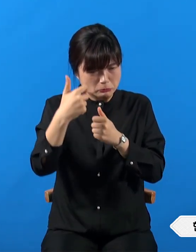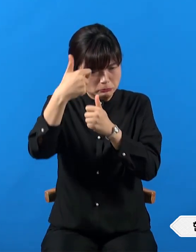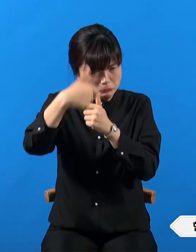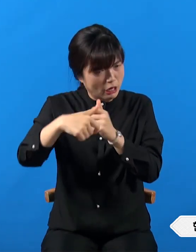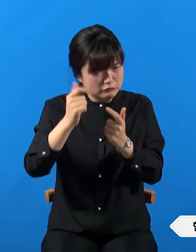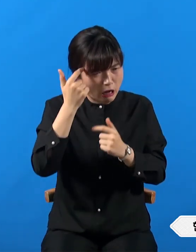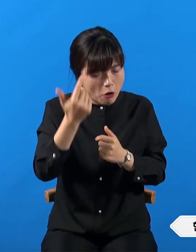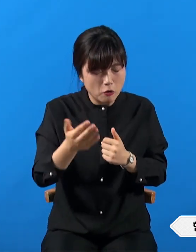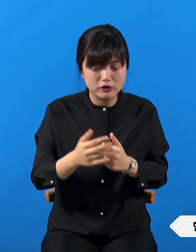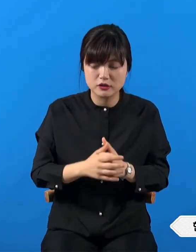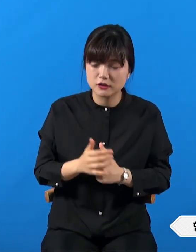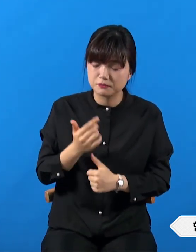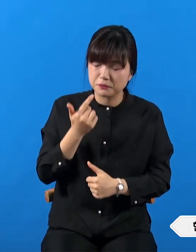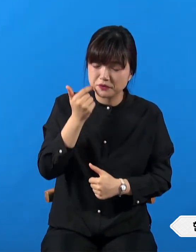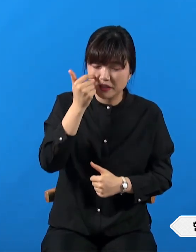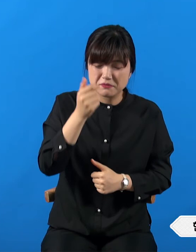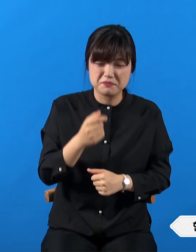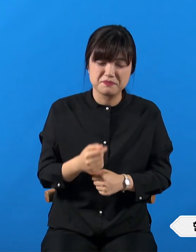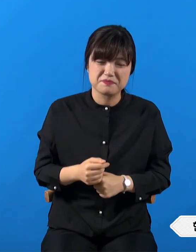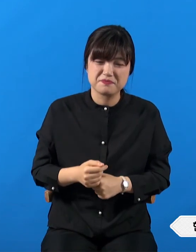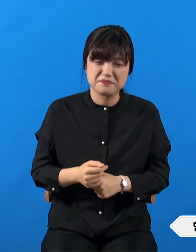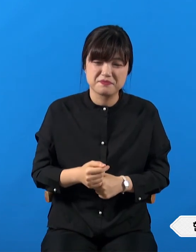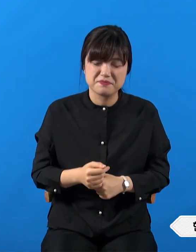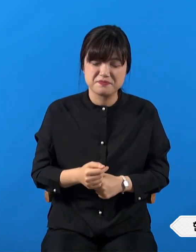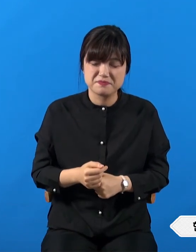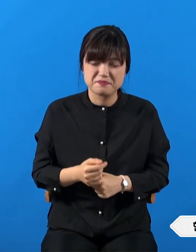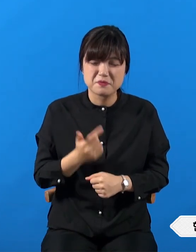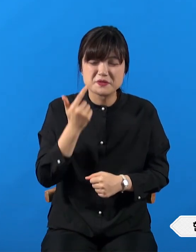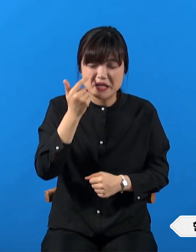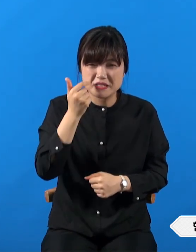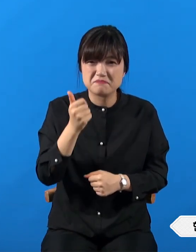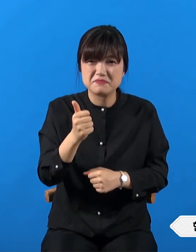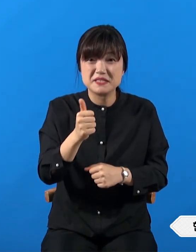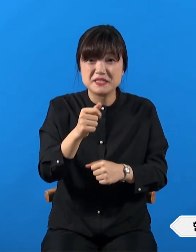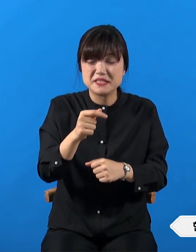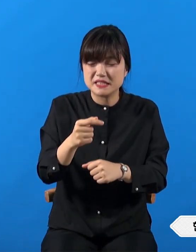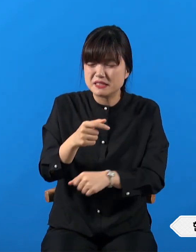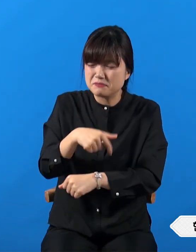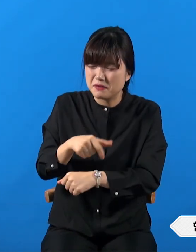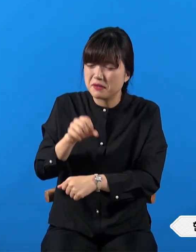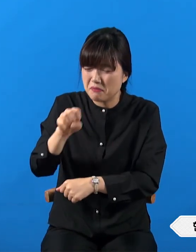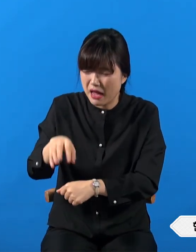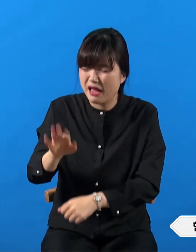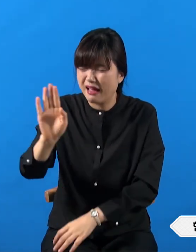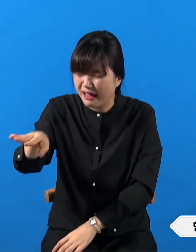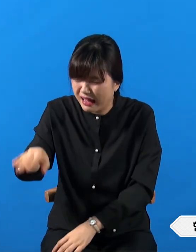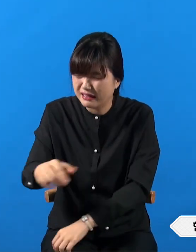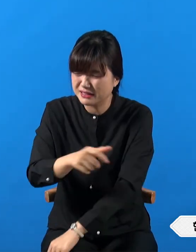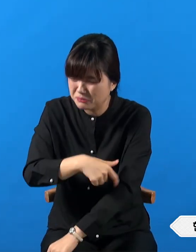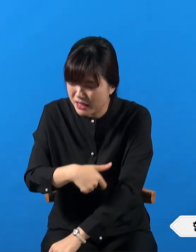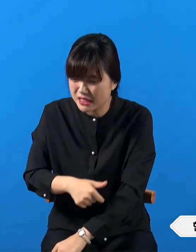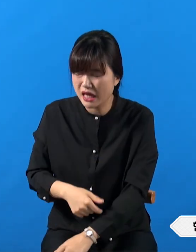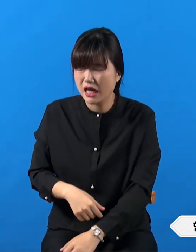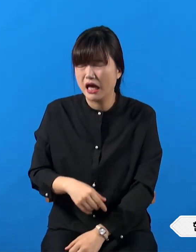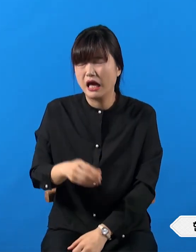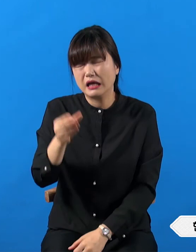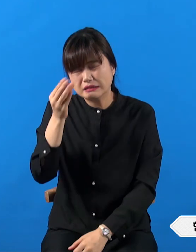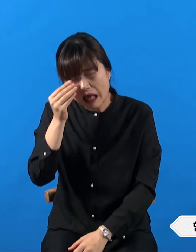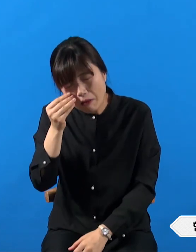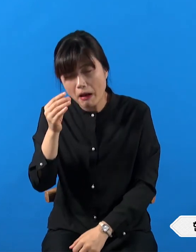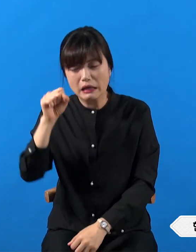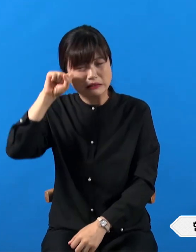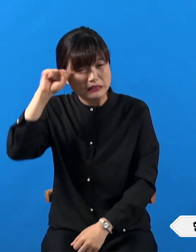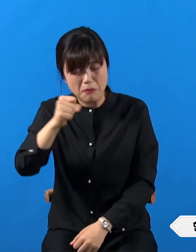고개를 몸을 낮추고 몸을 굽히고 나직히 일러주었습니다. 그게 아니고 집사님, 제발